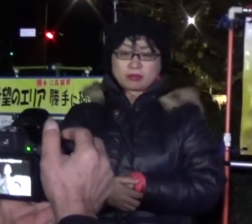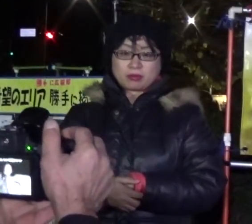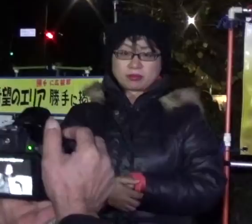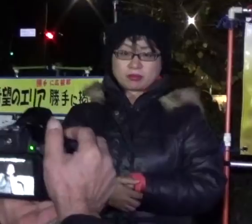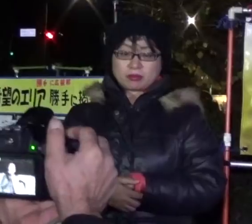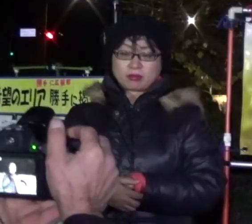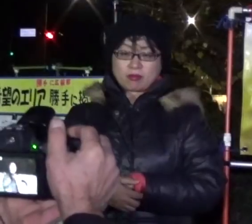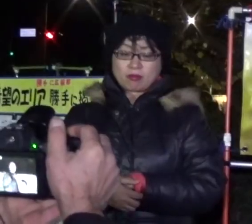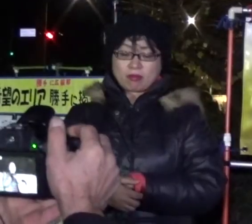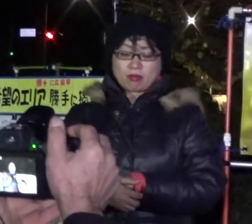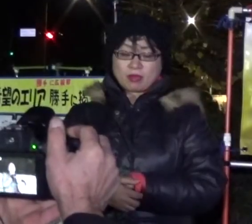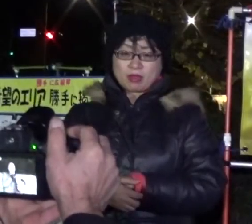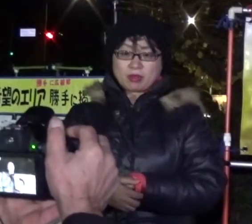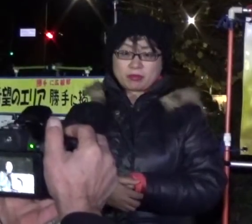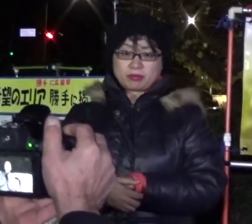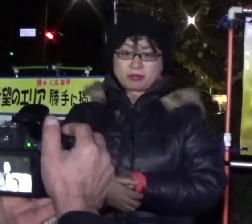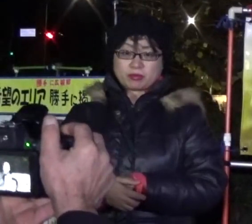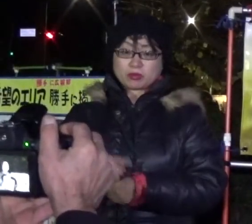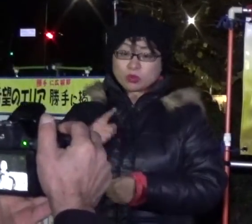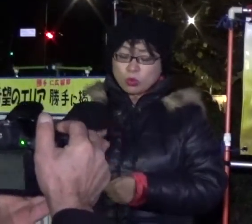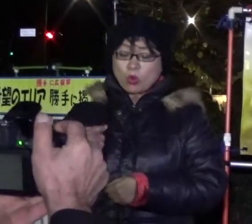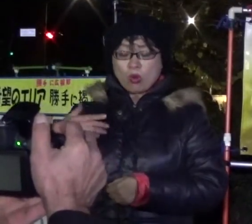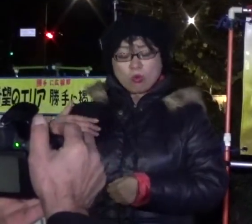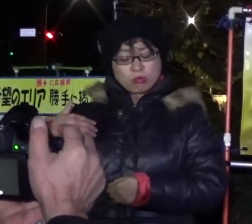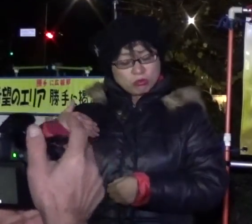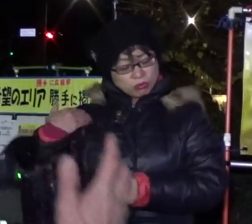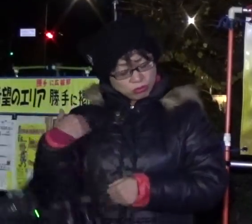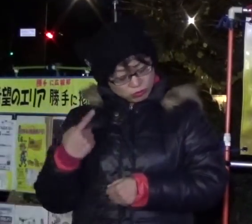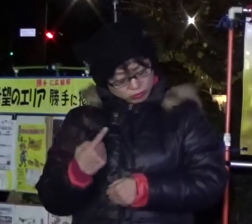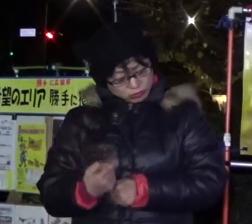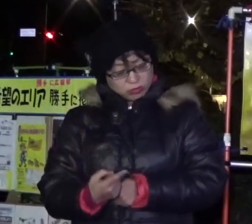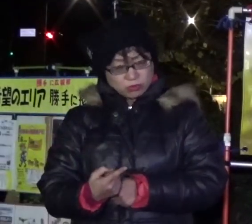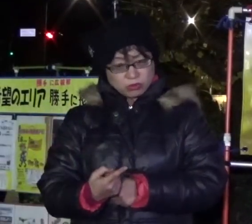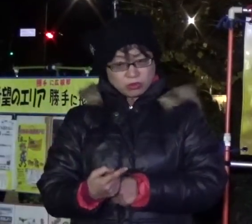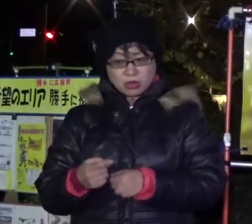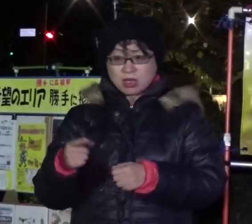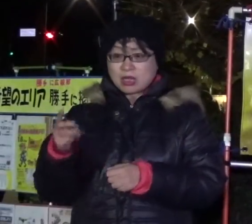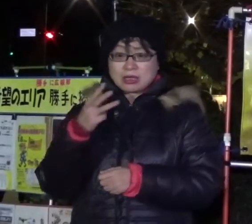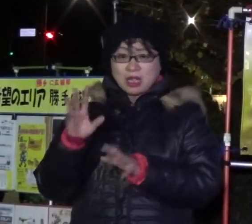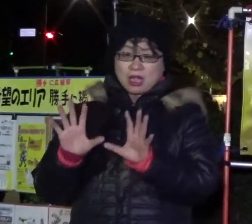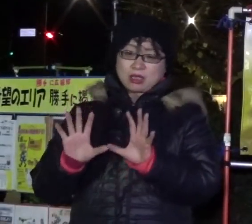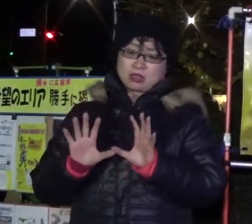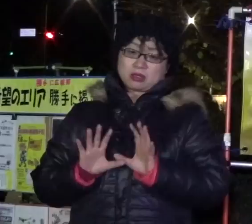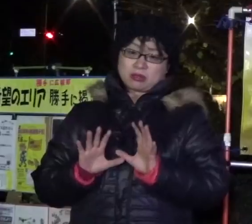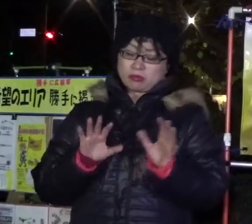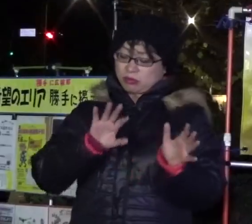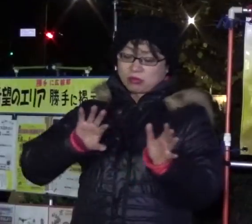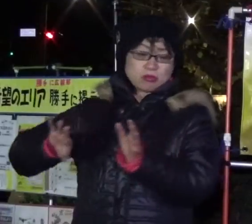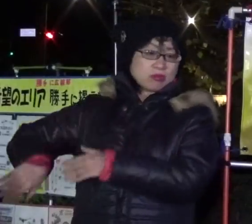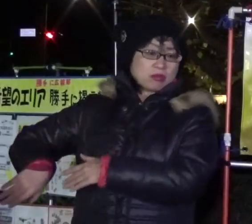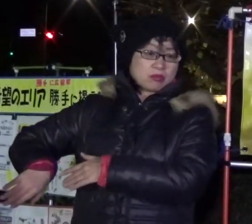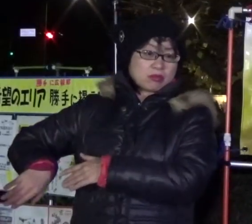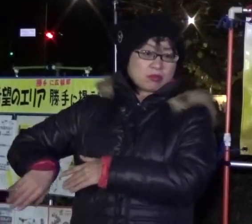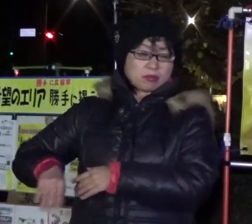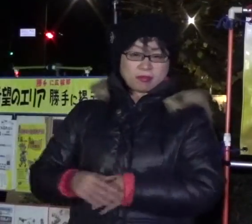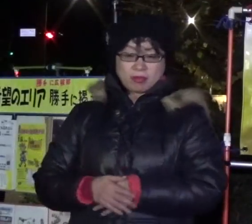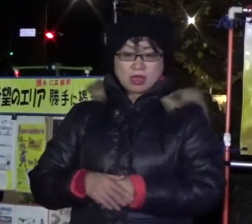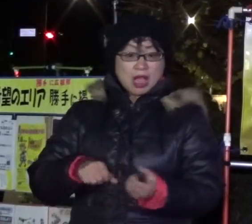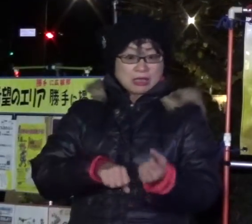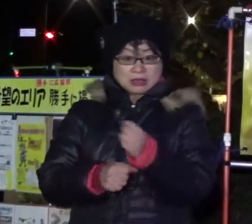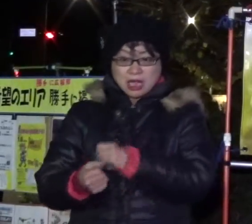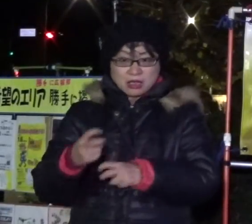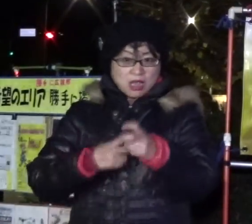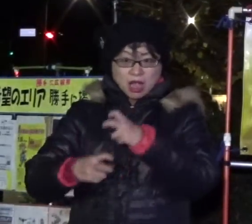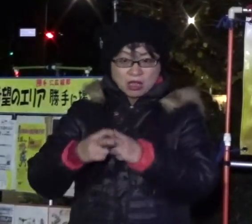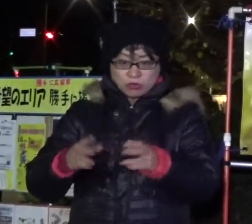それなのに、それを分からず被害者の皆さんを置き去りにして、再稼働に突き進ん